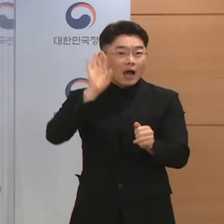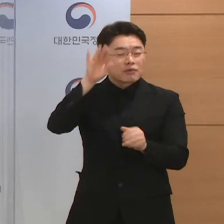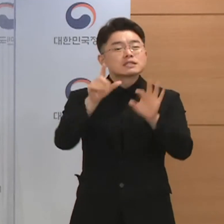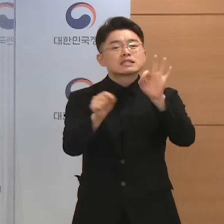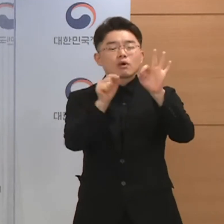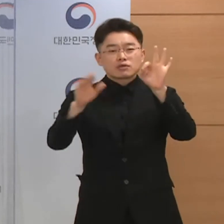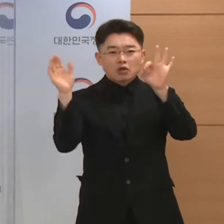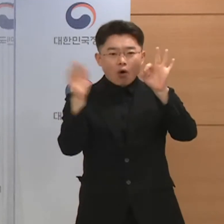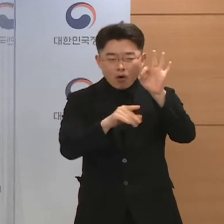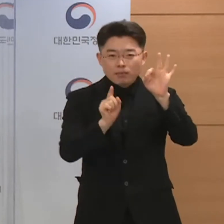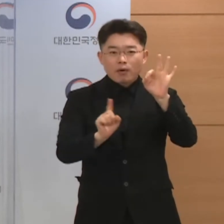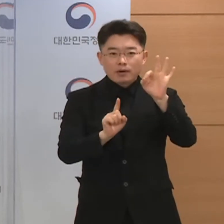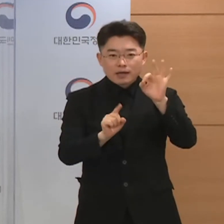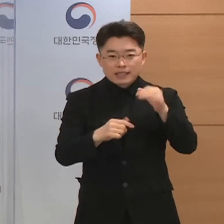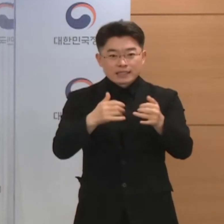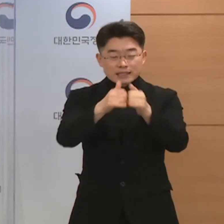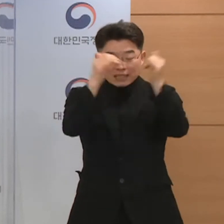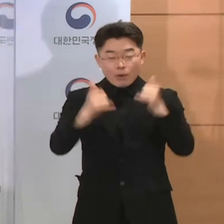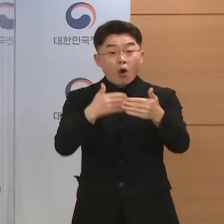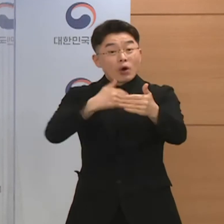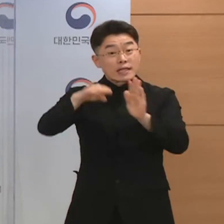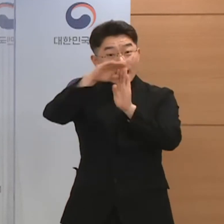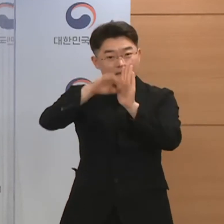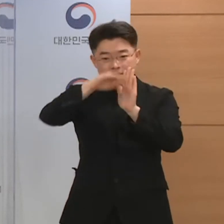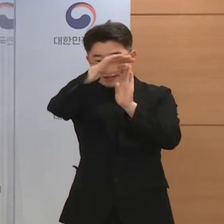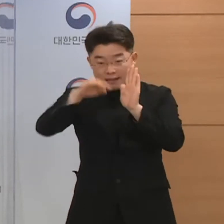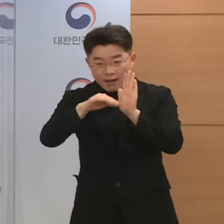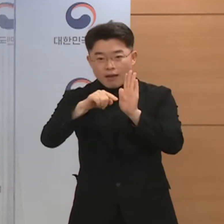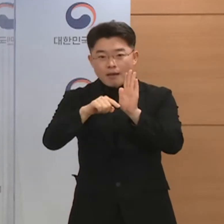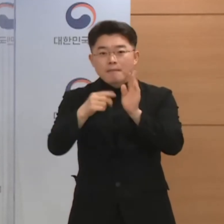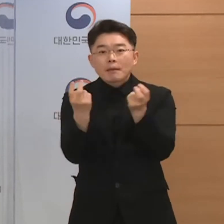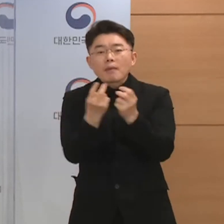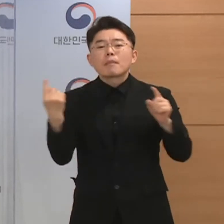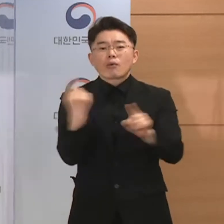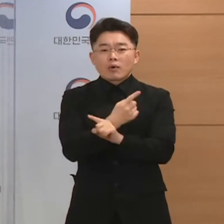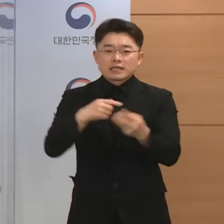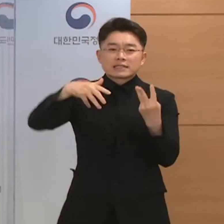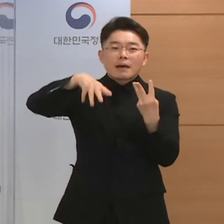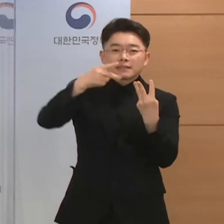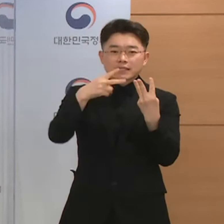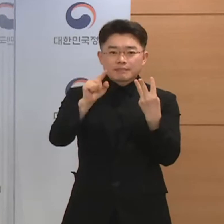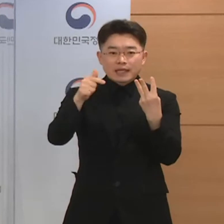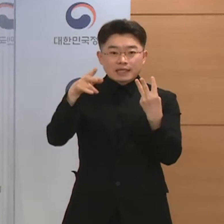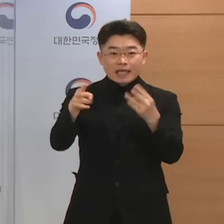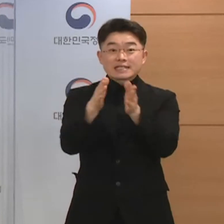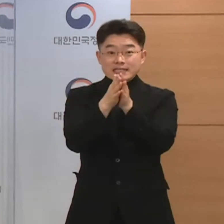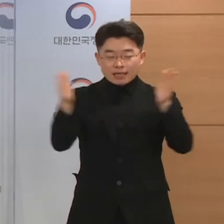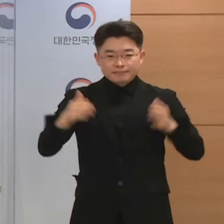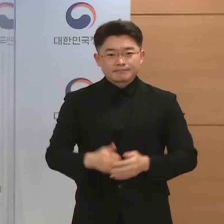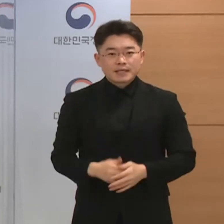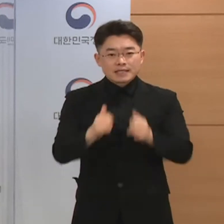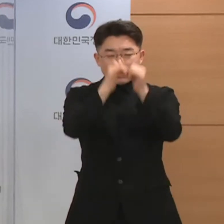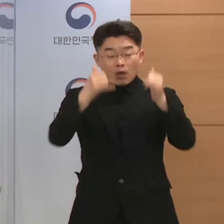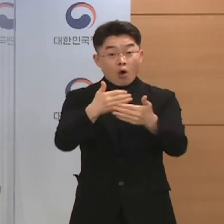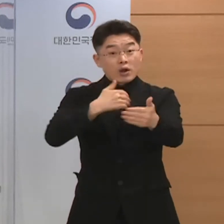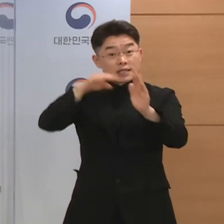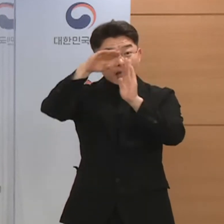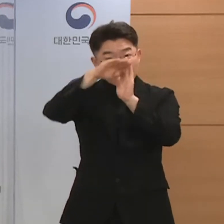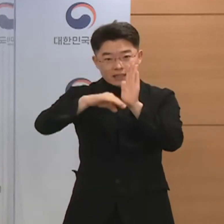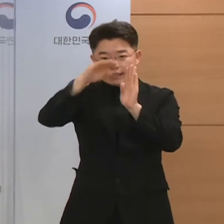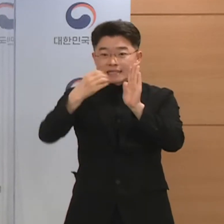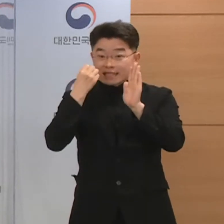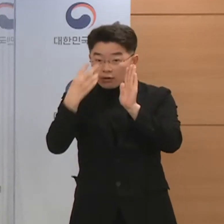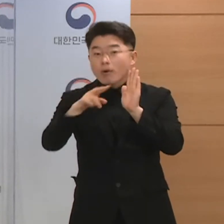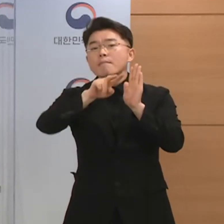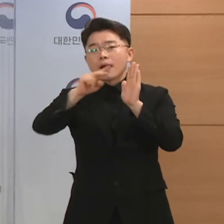10월부터는 3차 방역조치 완화가 실시될 것입니다. 이때는 사회적 거리두기 체계를 다시 한번 종합적으로